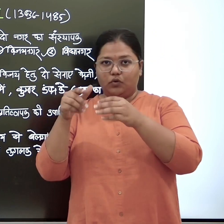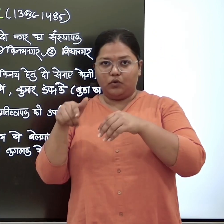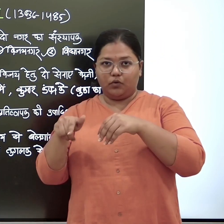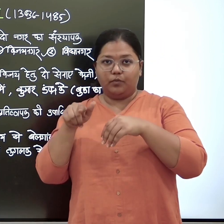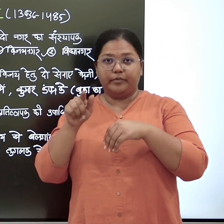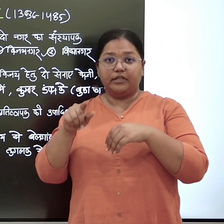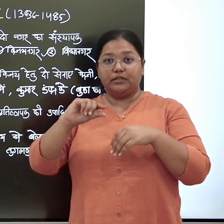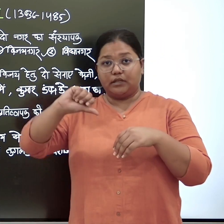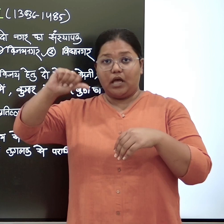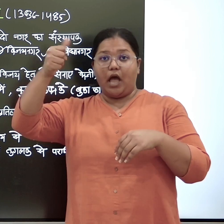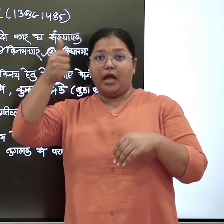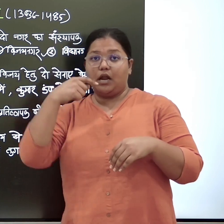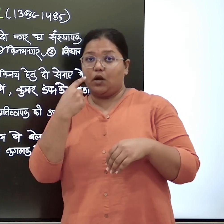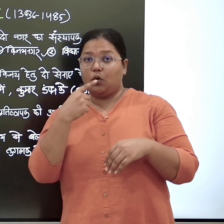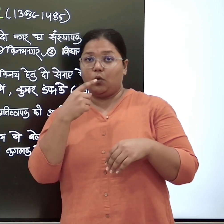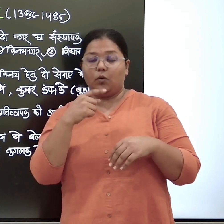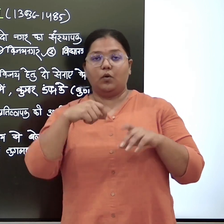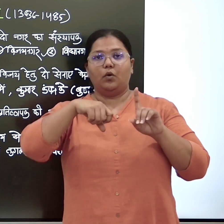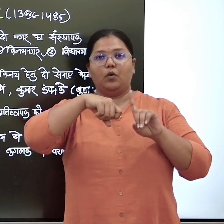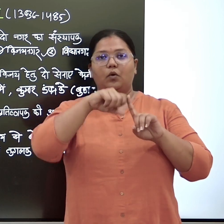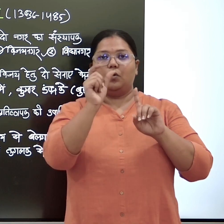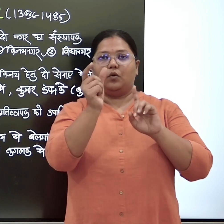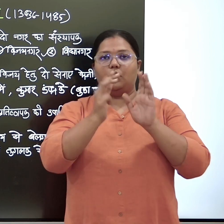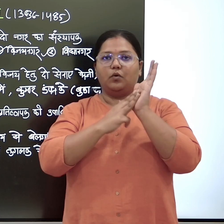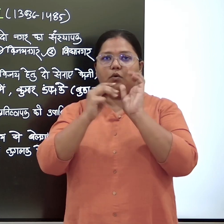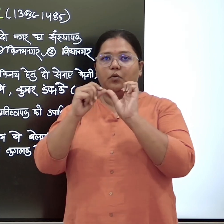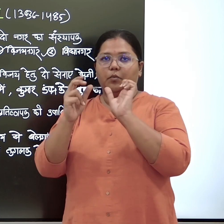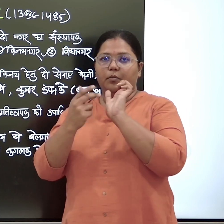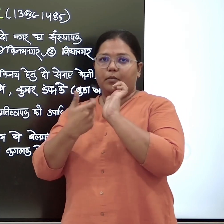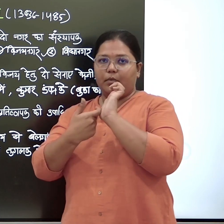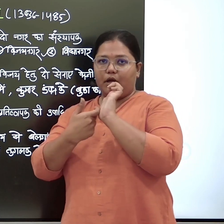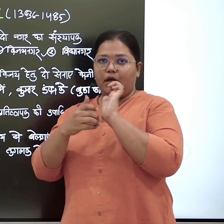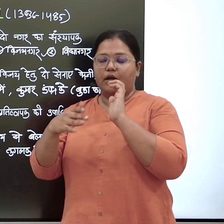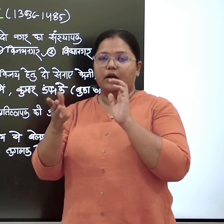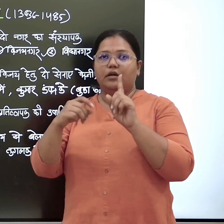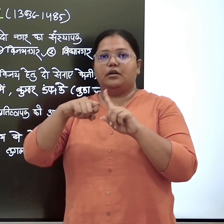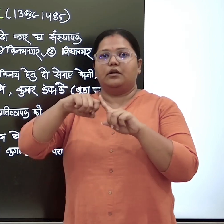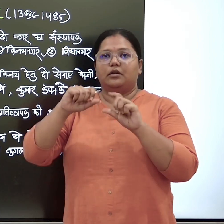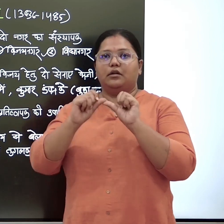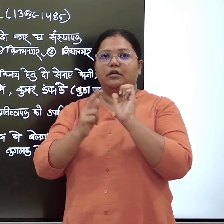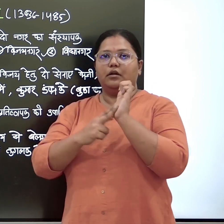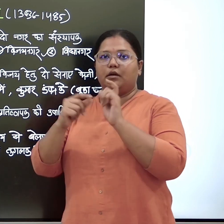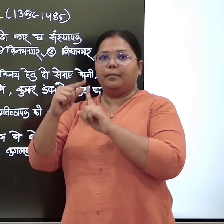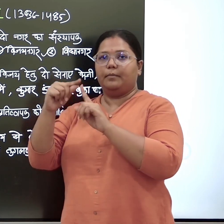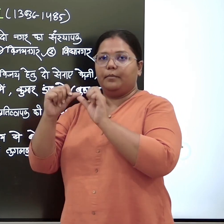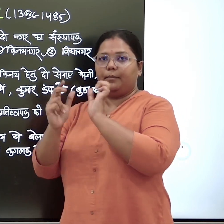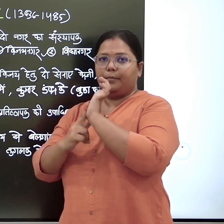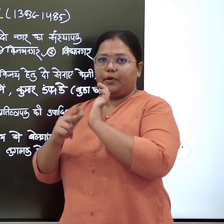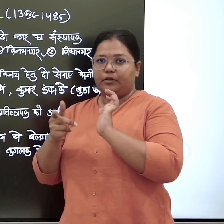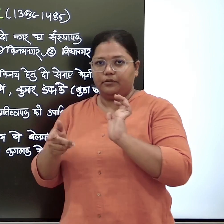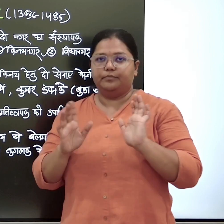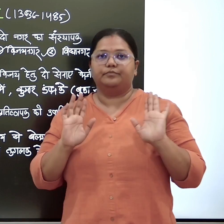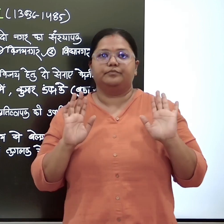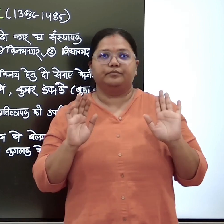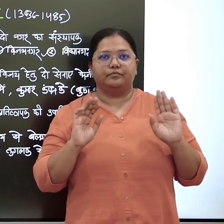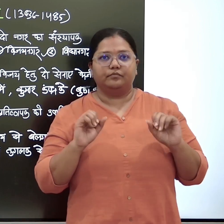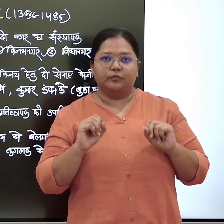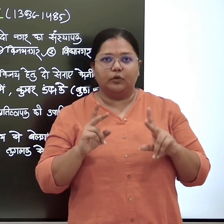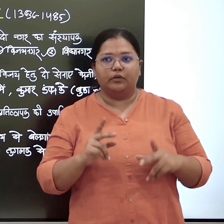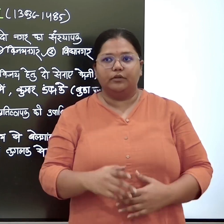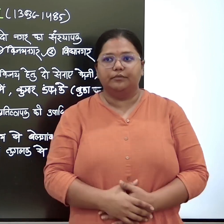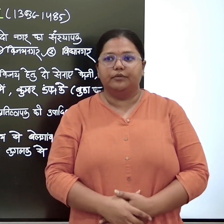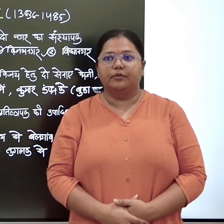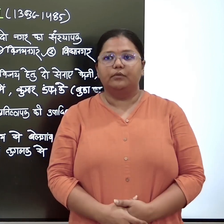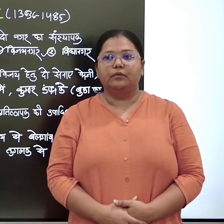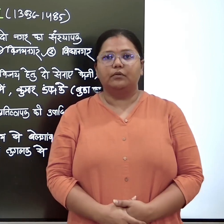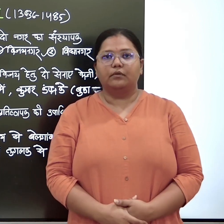हरिहर प्रथम ने क्या लिखोगे कि दो नगर का संस्थापक था, ठीक, दो नगर का संस्थापक